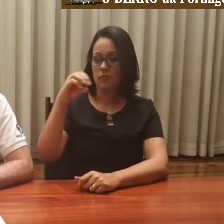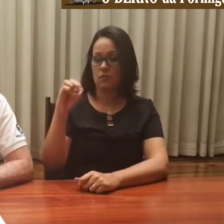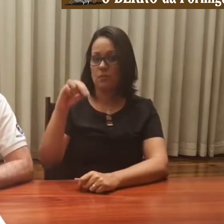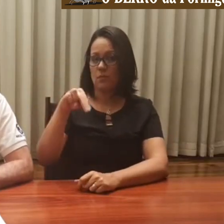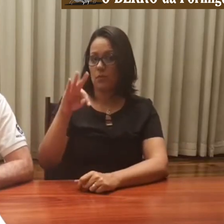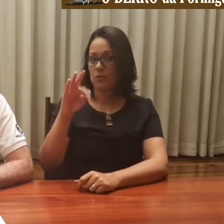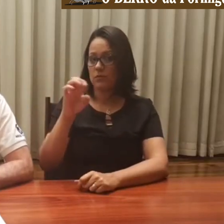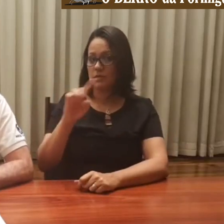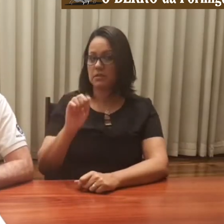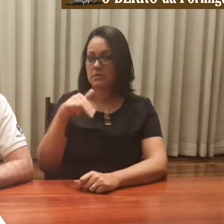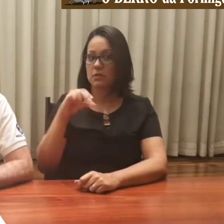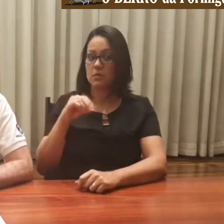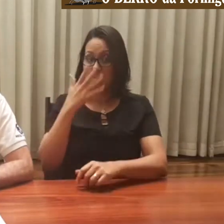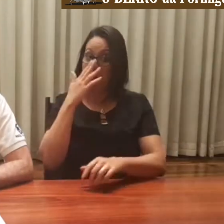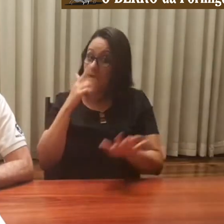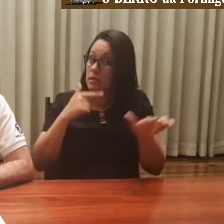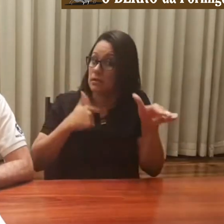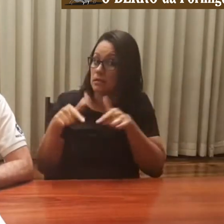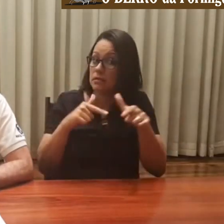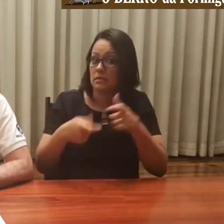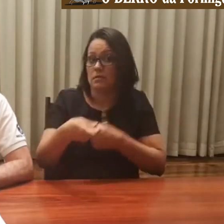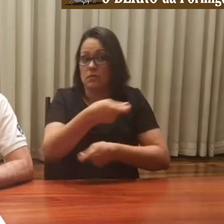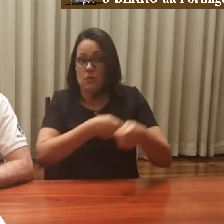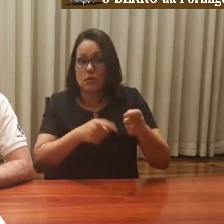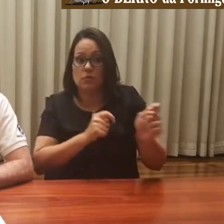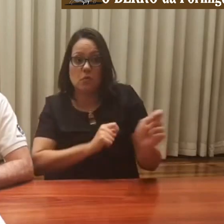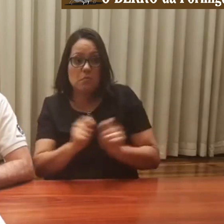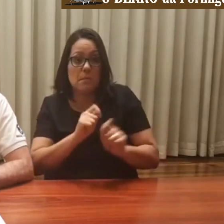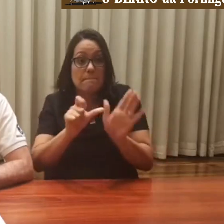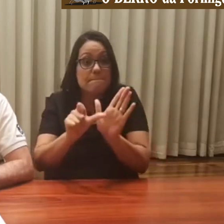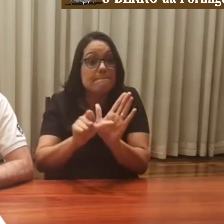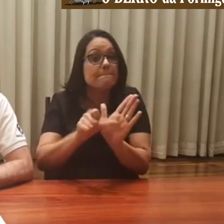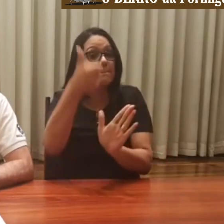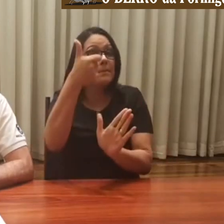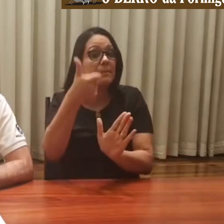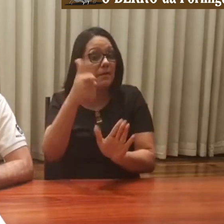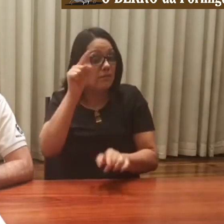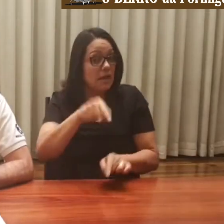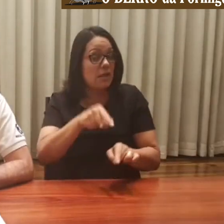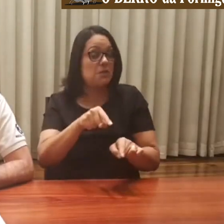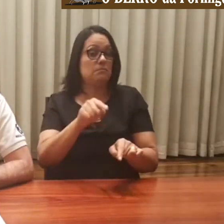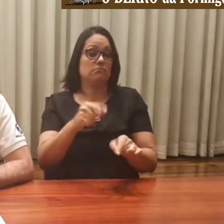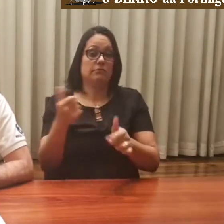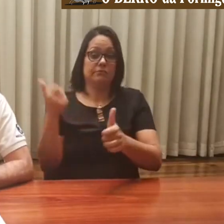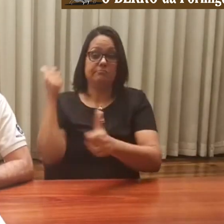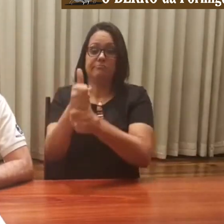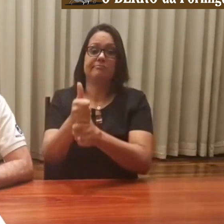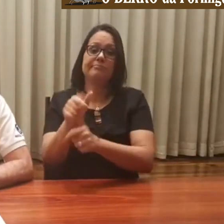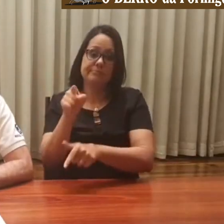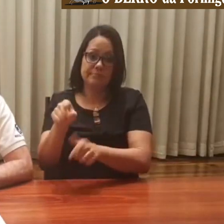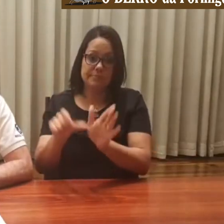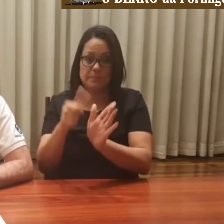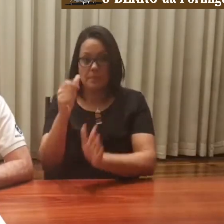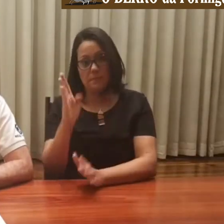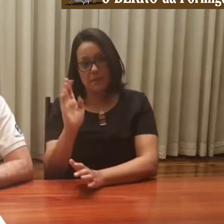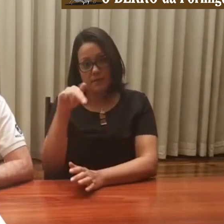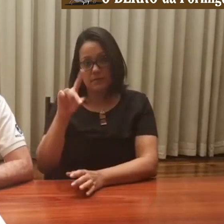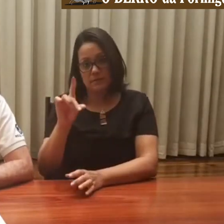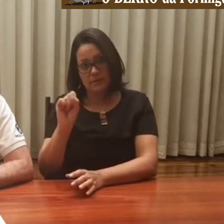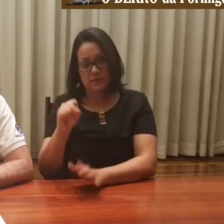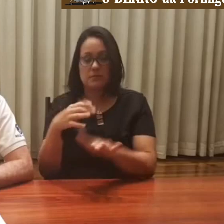economista, parece que não tenho certeza, que é a primeira vez que um economista vai assumir esse banco. E obviamente tudo